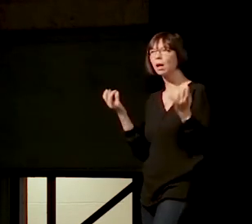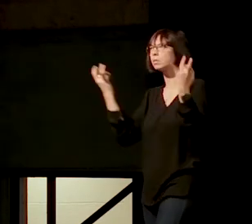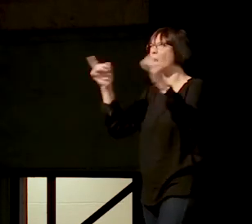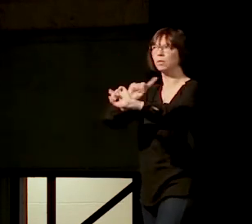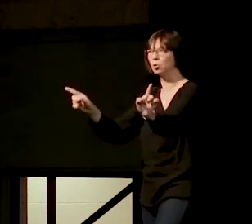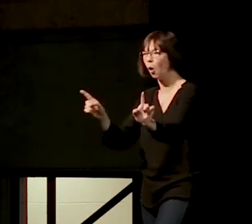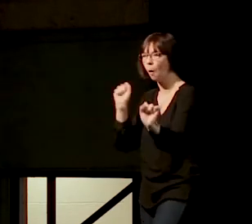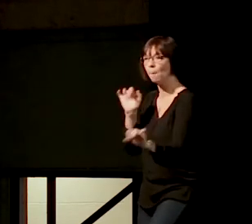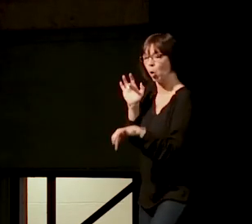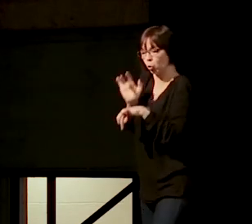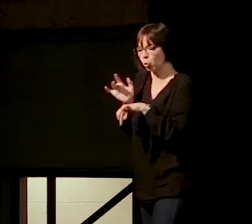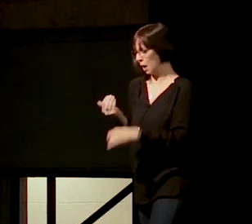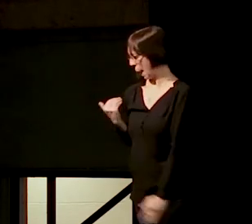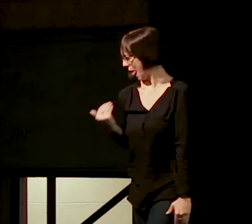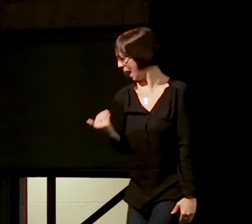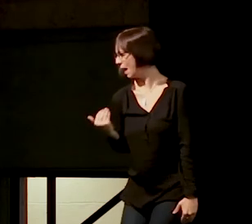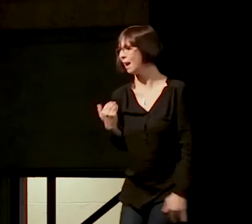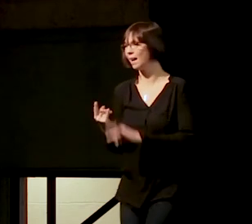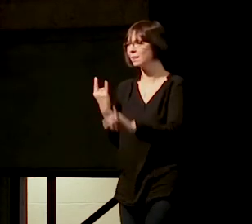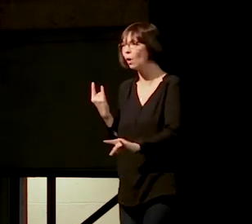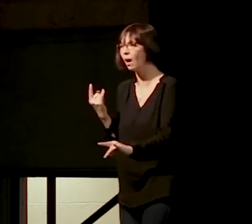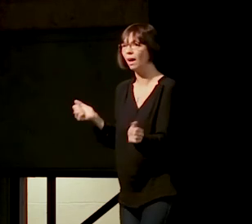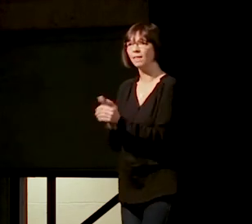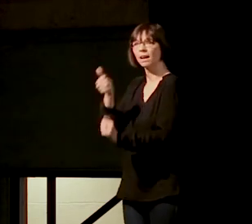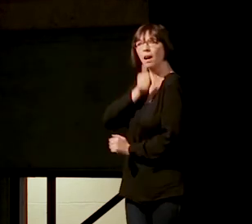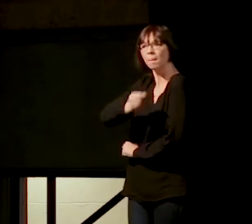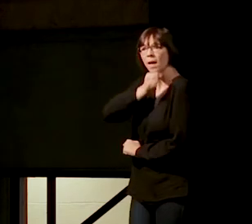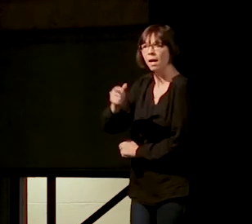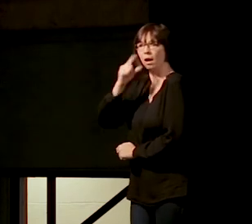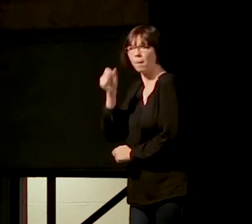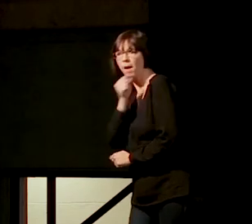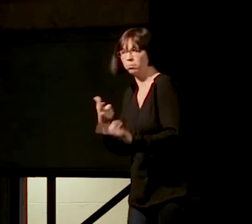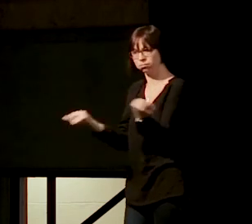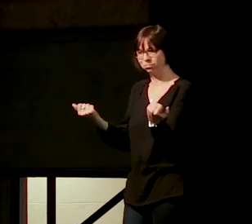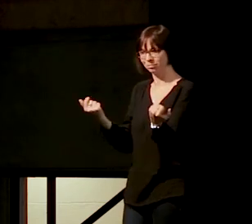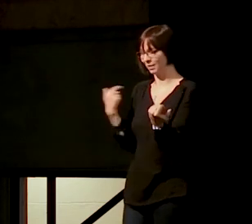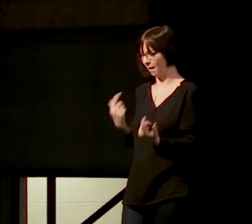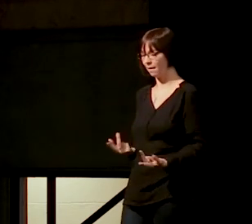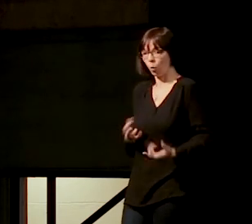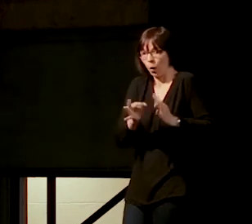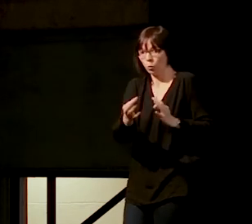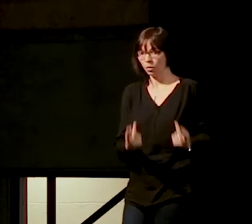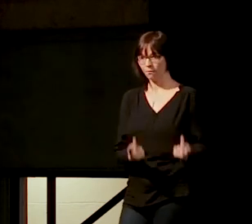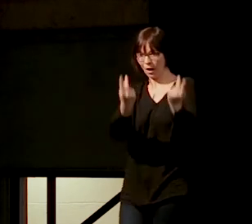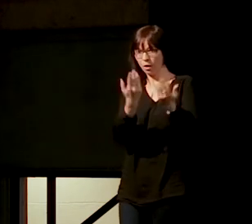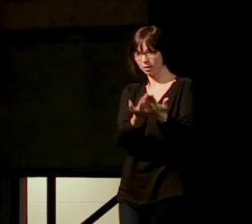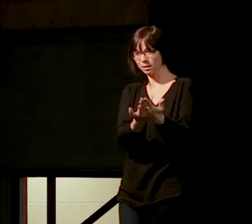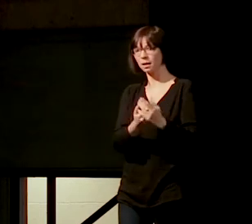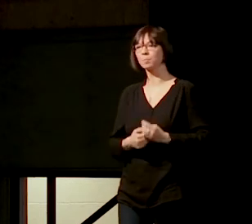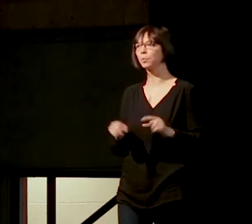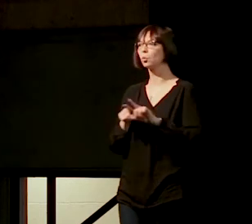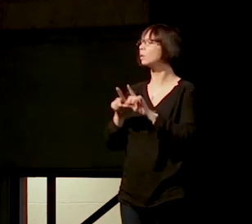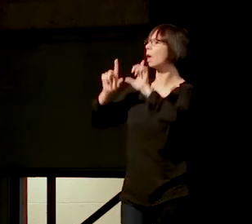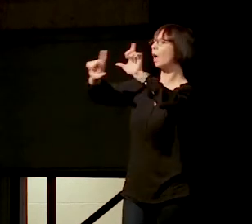papy, avec tata, avec grand-mère. Les valeurs, Gwenou, c'est dire que si, sur les